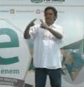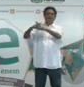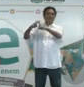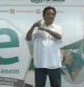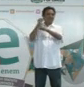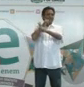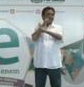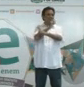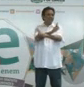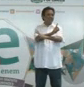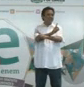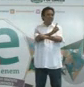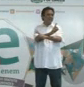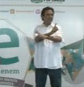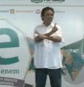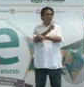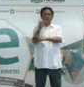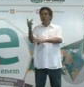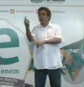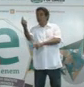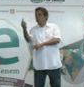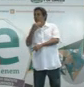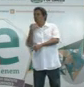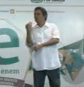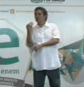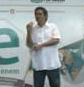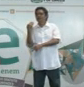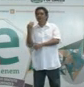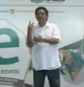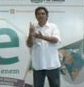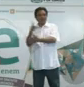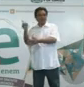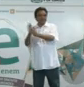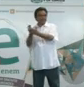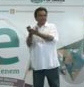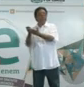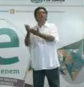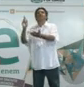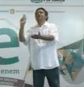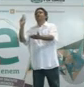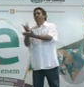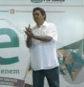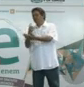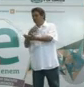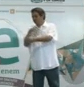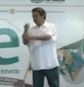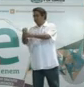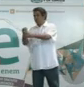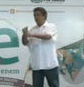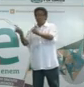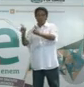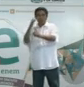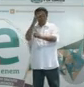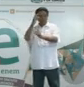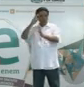pela fêmea, não é isso não? E um deles vai morrer. Acontece isso no livro ou não? Acontece.